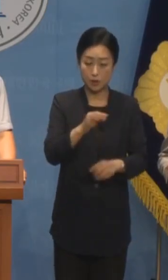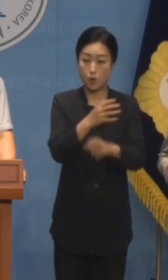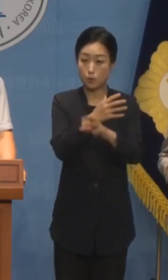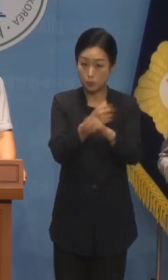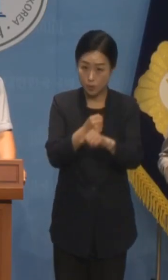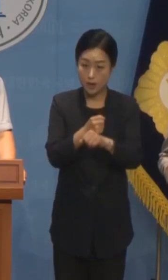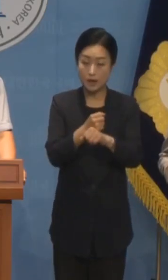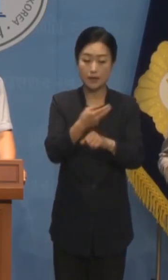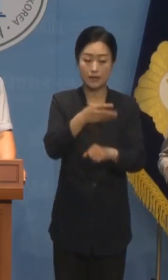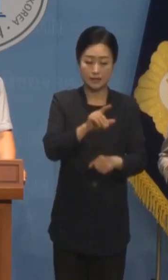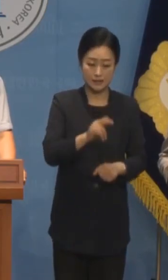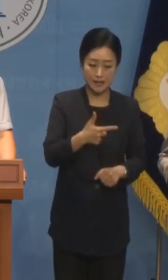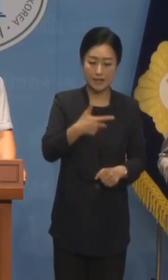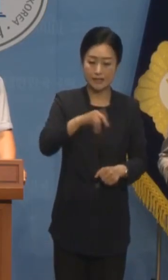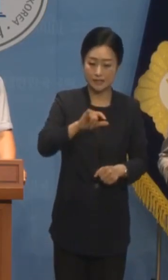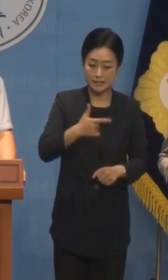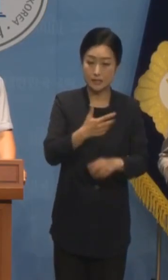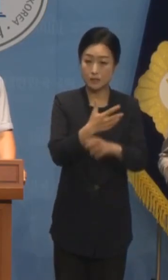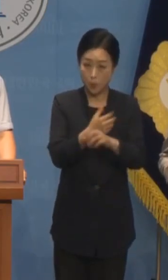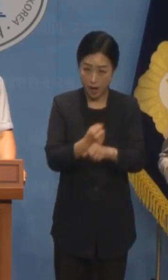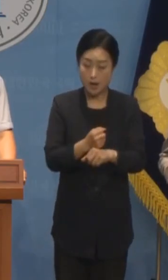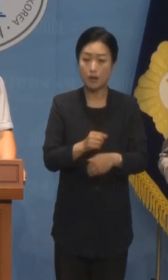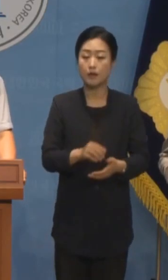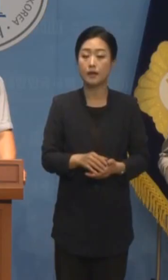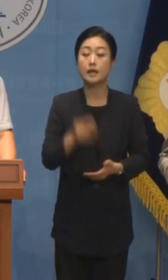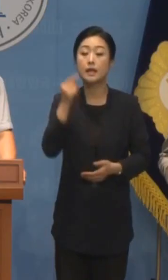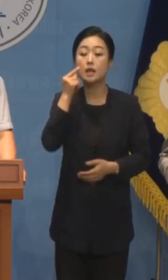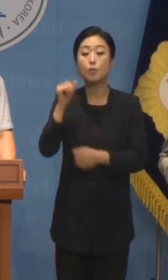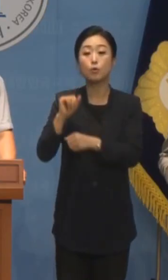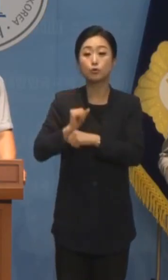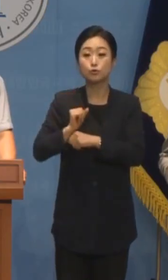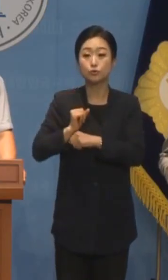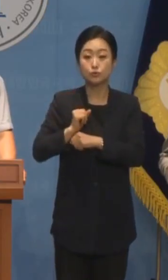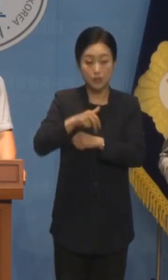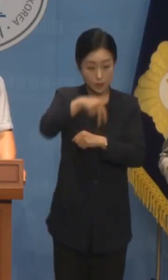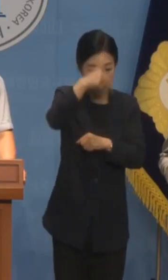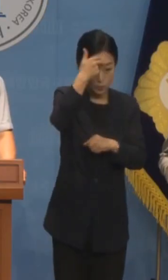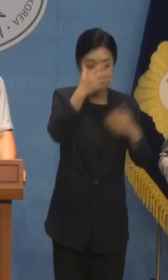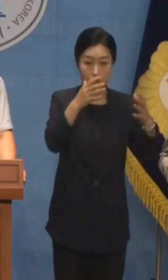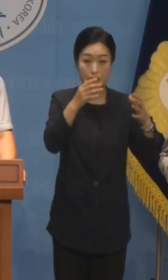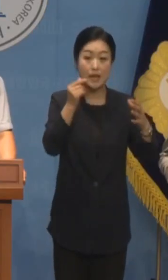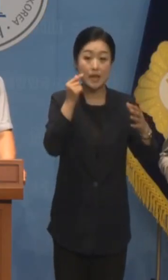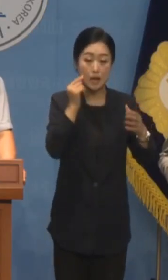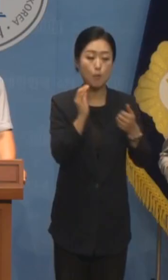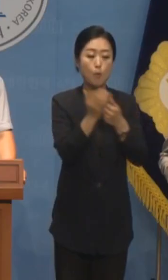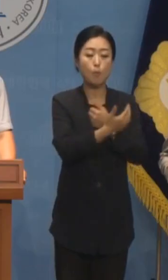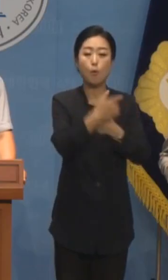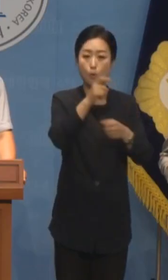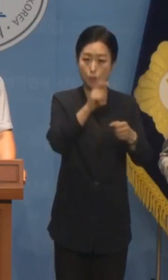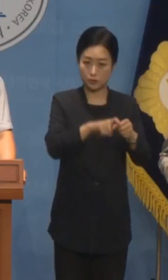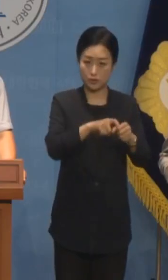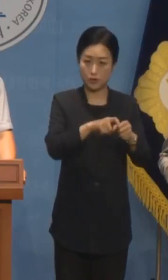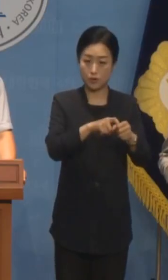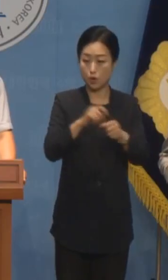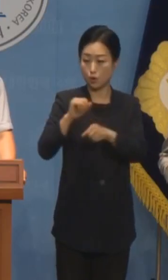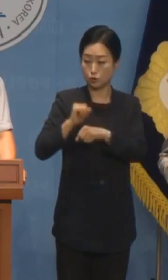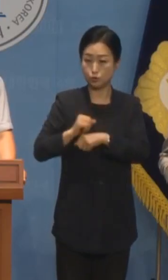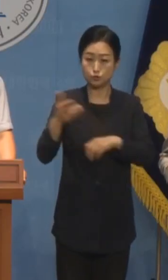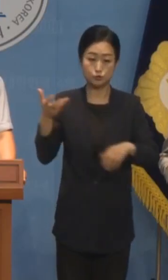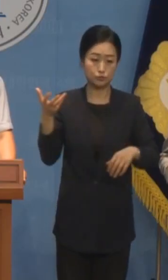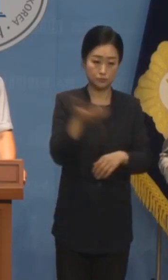빌미로 해서 텐진 조약을 통해서 일본군은 조선에 있는 일본인의 보호라는 명목으로